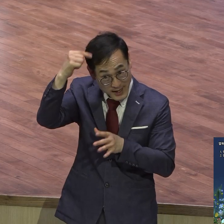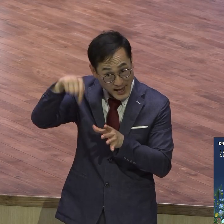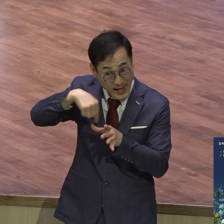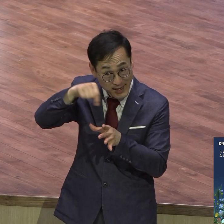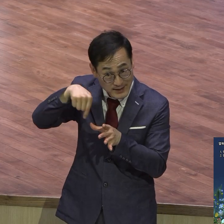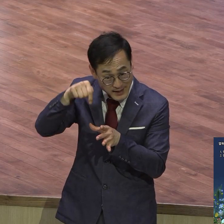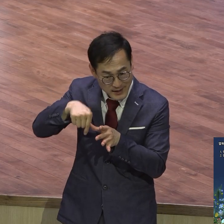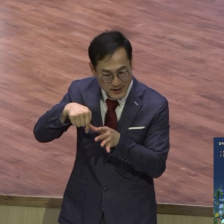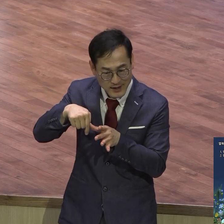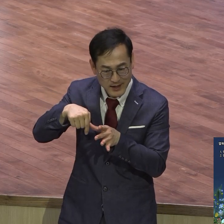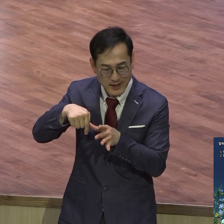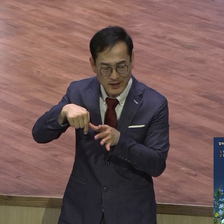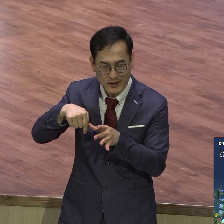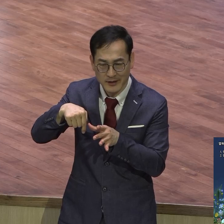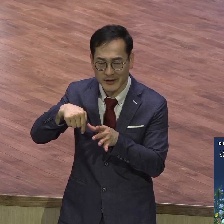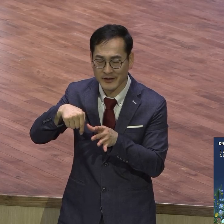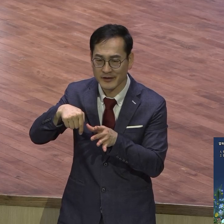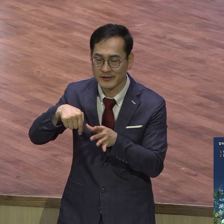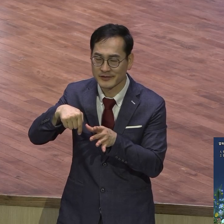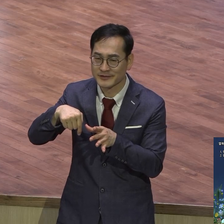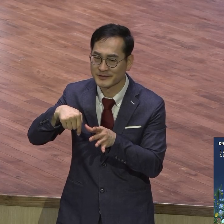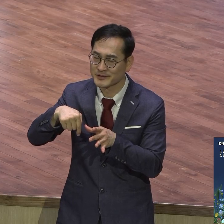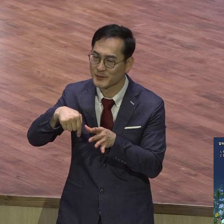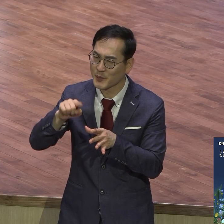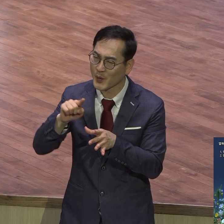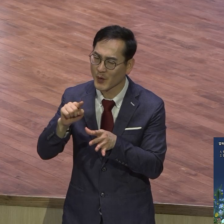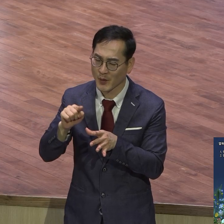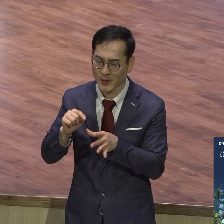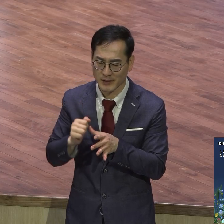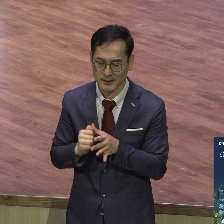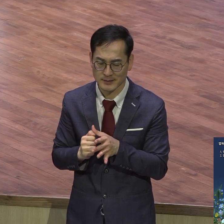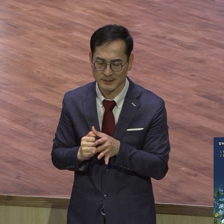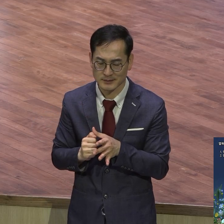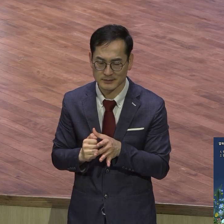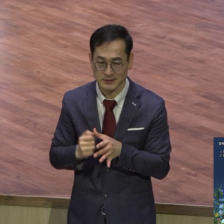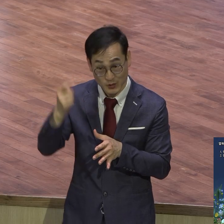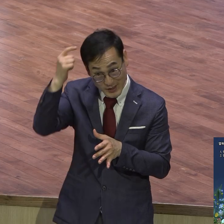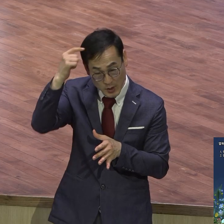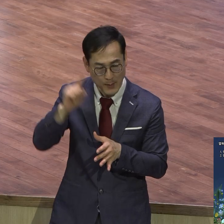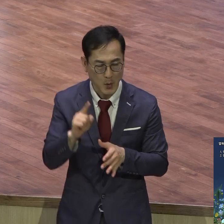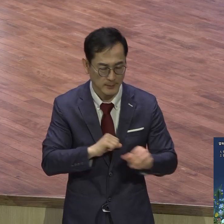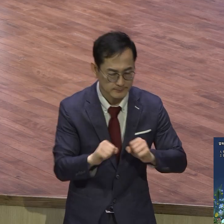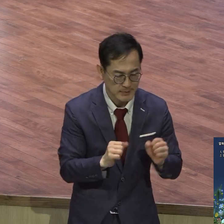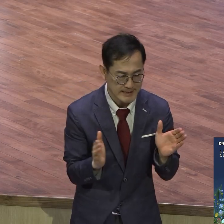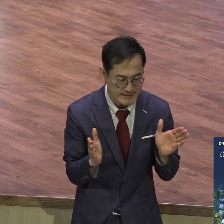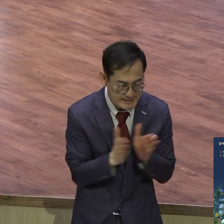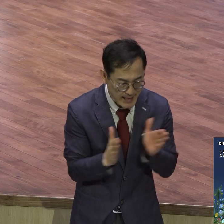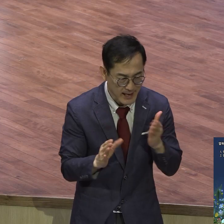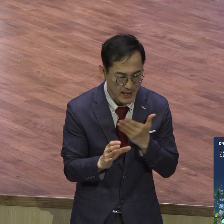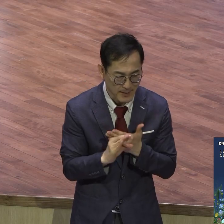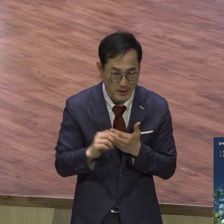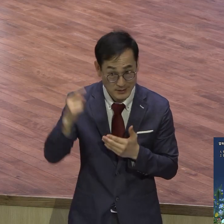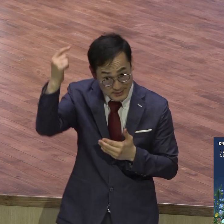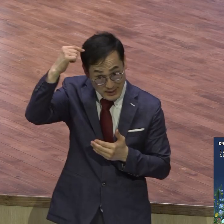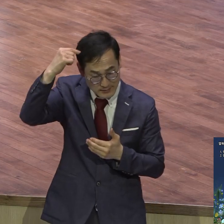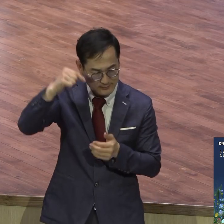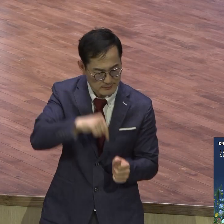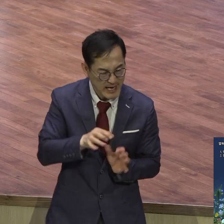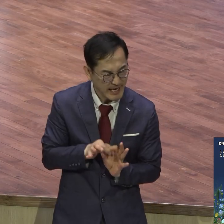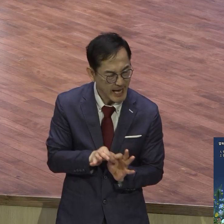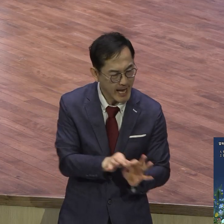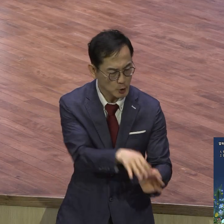뇌 뇌가 뇌 속에 무언가 한 번 시작하게 되면 그 행동을 지속하려